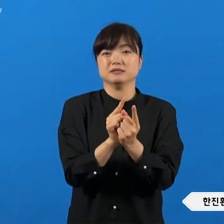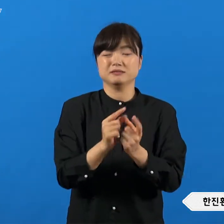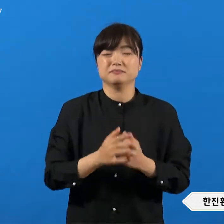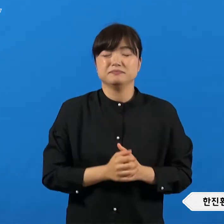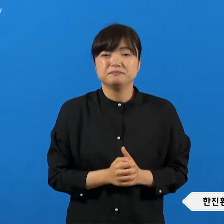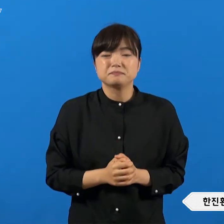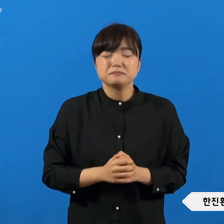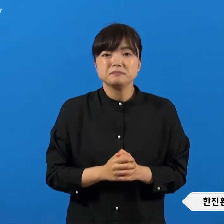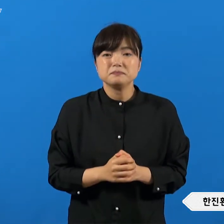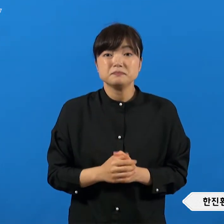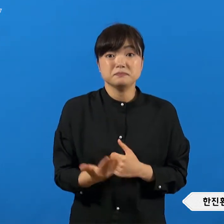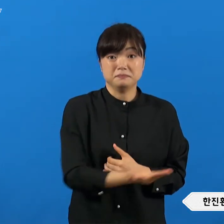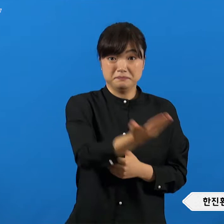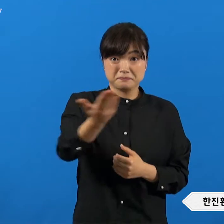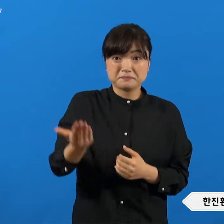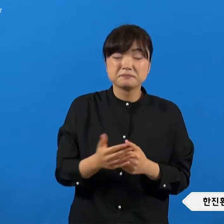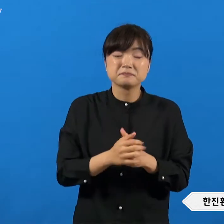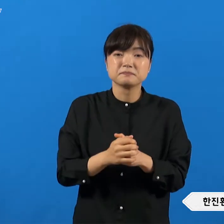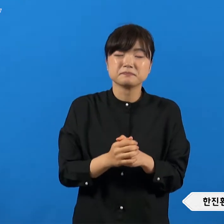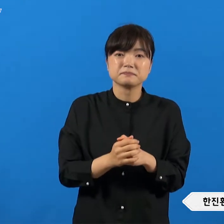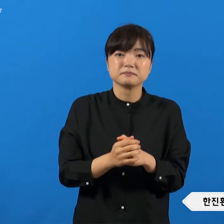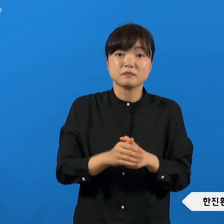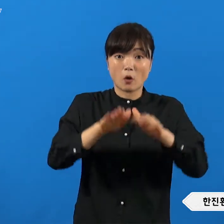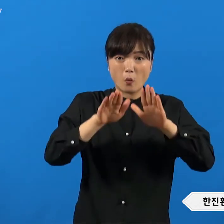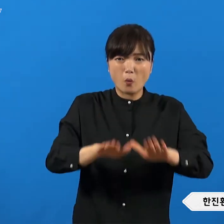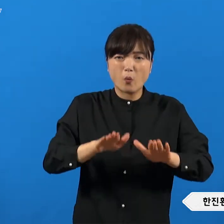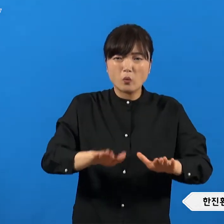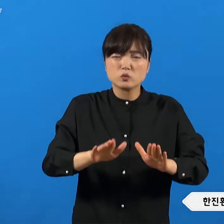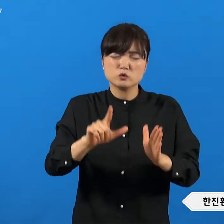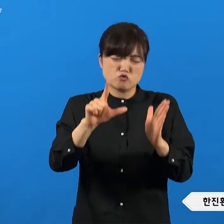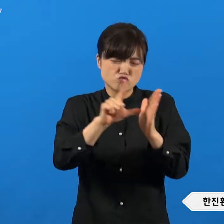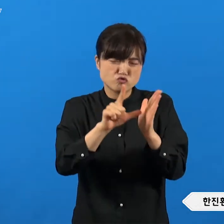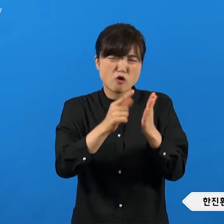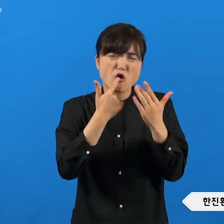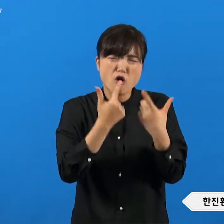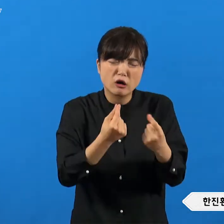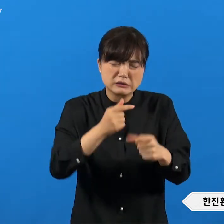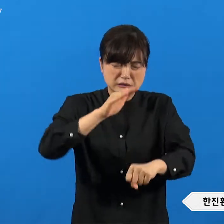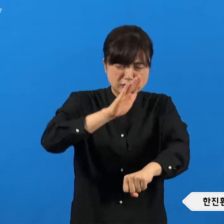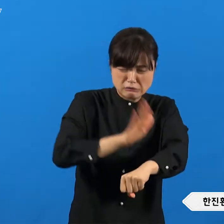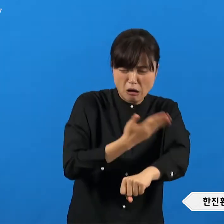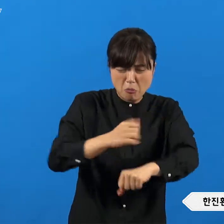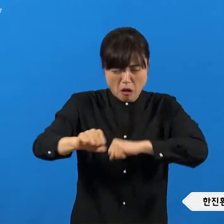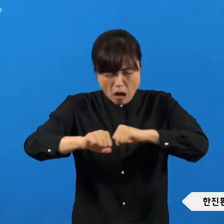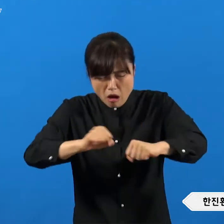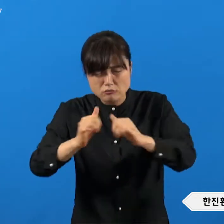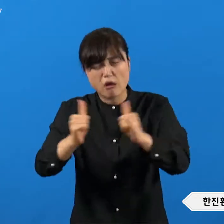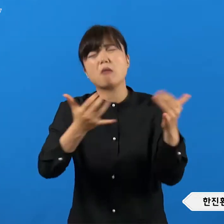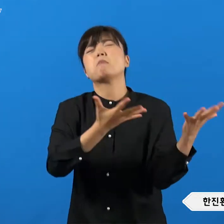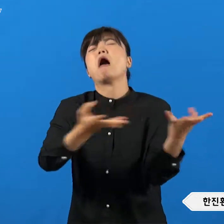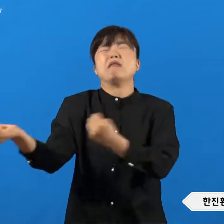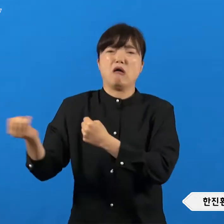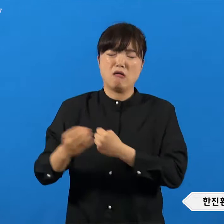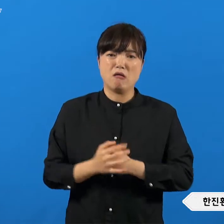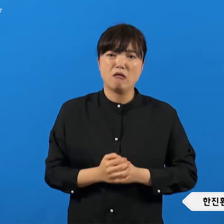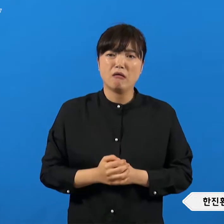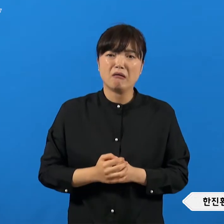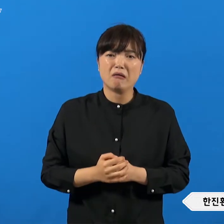맞았습니다. 여러분, 오늘날도 루터와 같은 잘못을 되풀이하는 사람들이